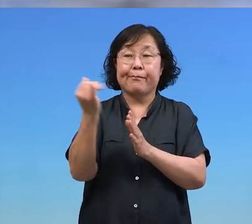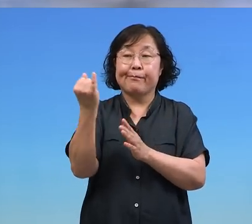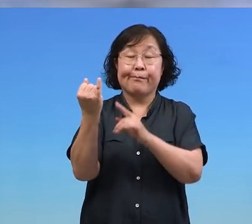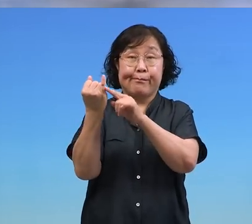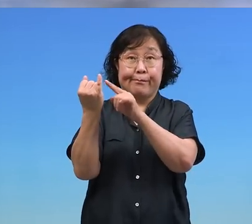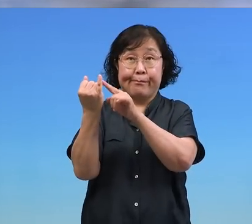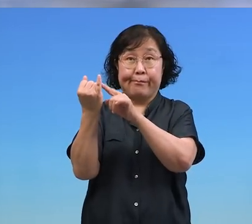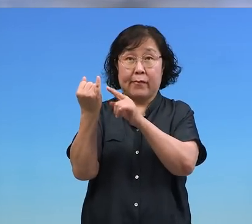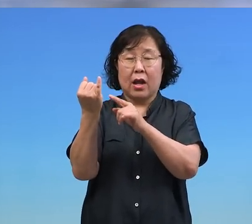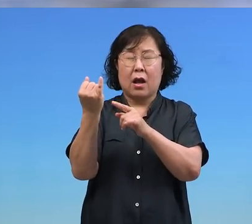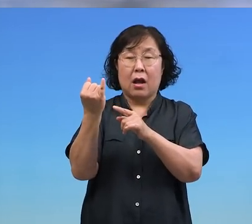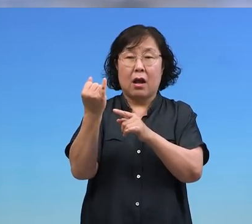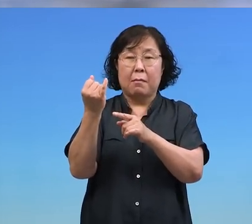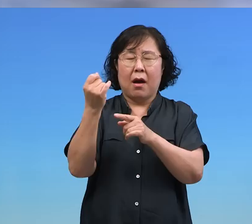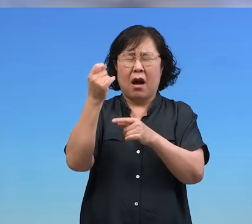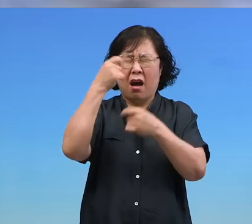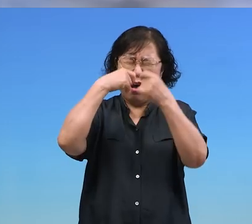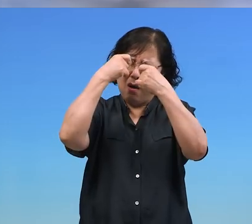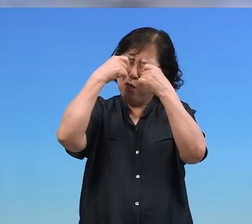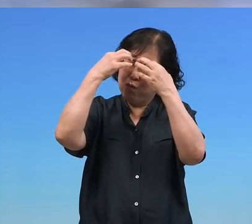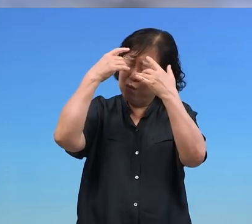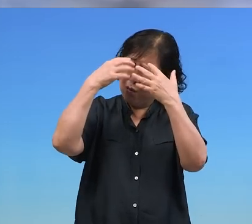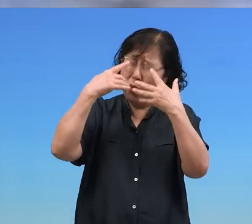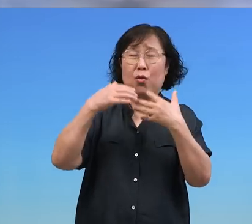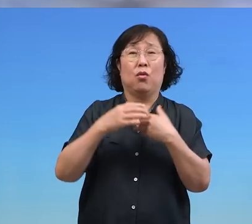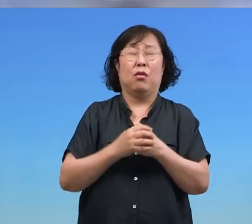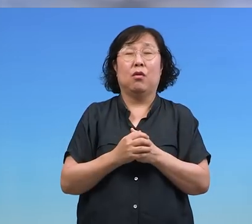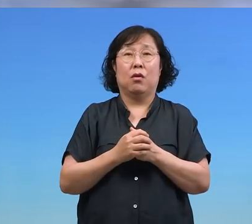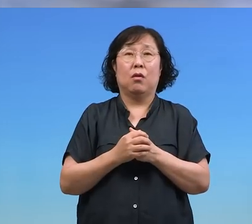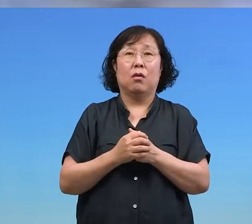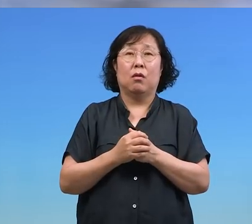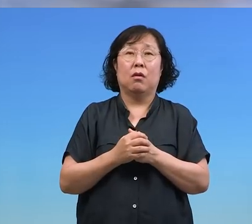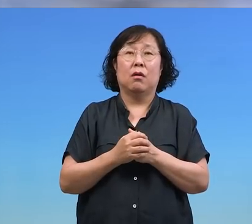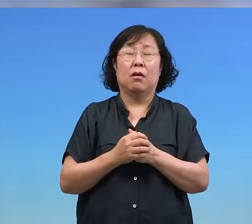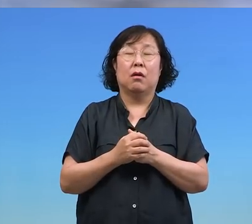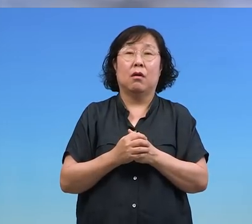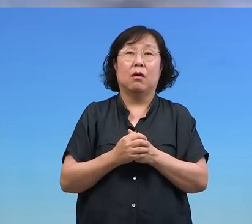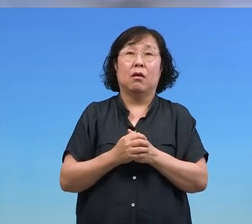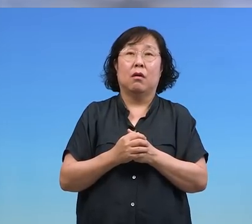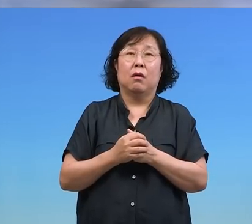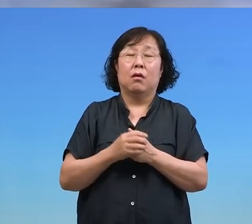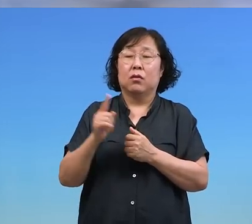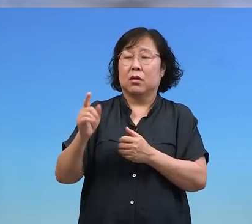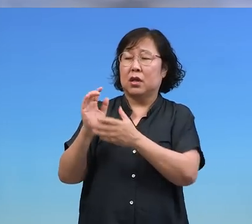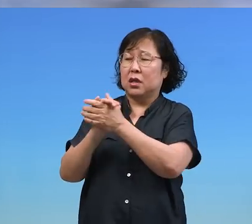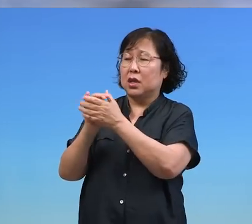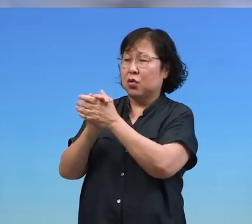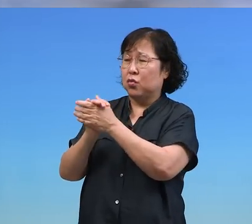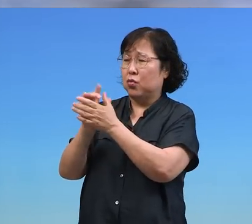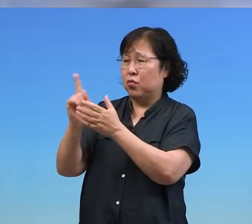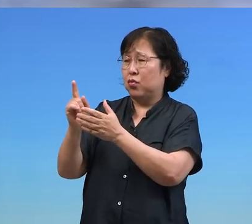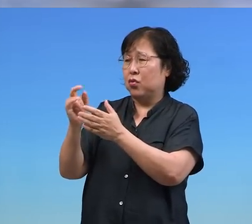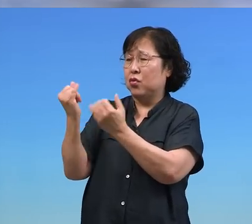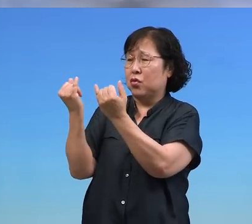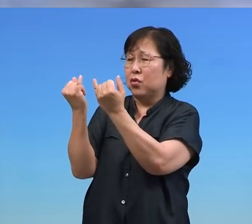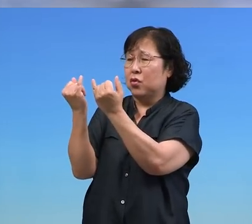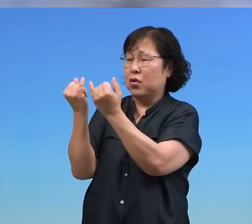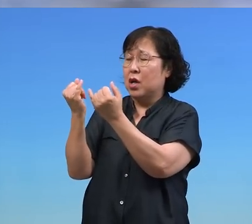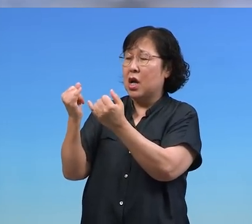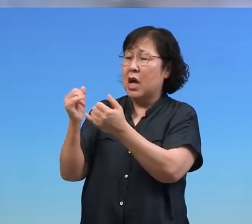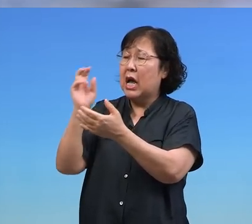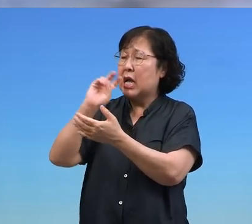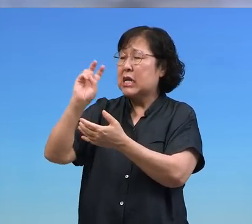갑자기 우는 거예요 그 동료 가수들의 그